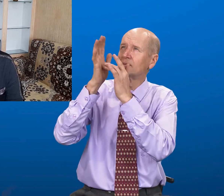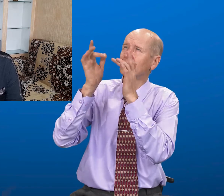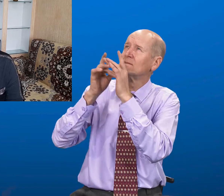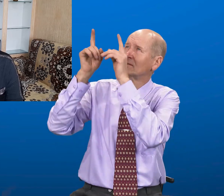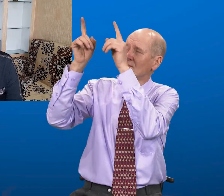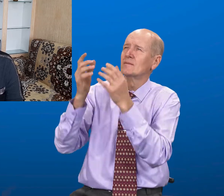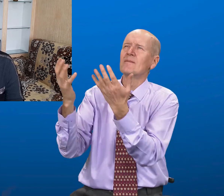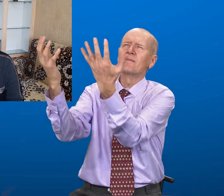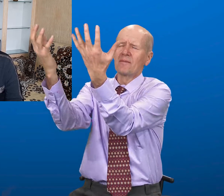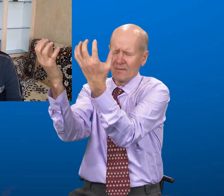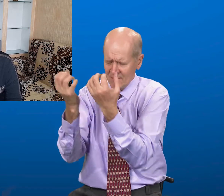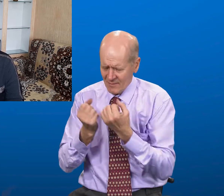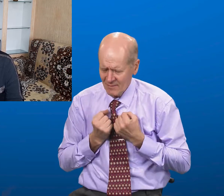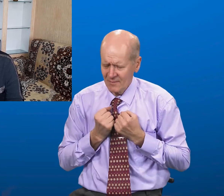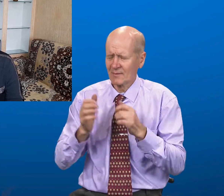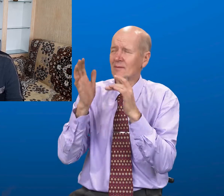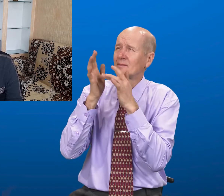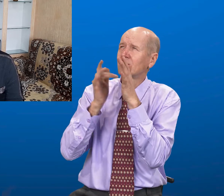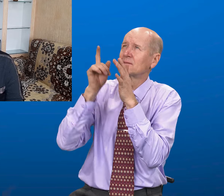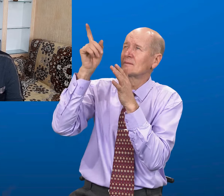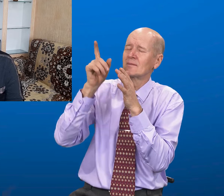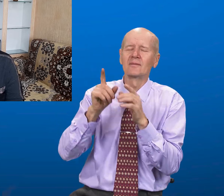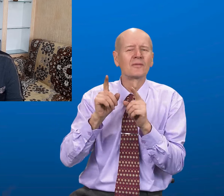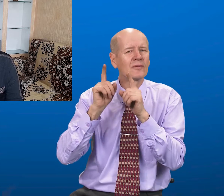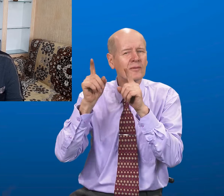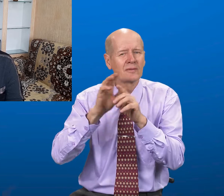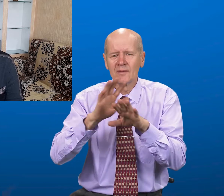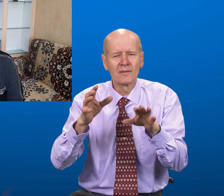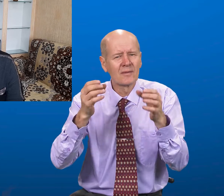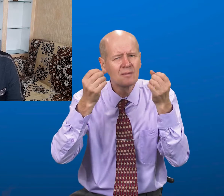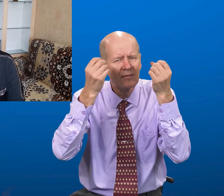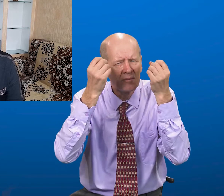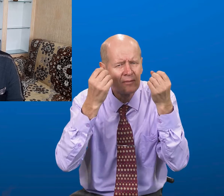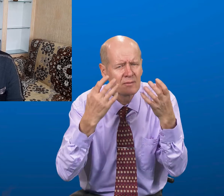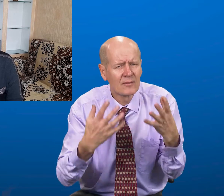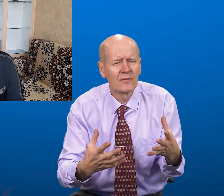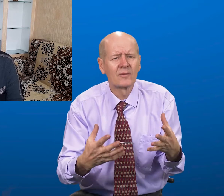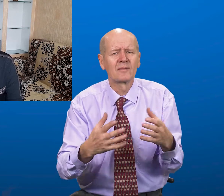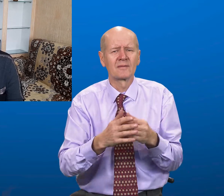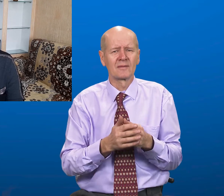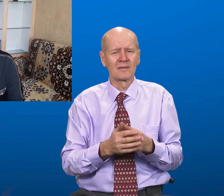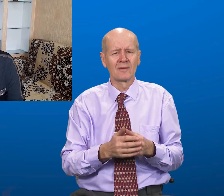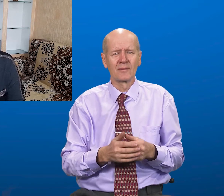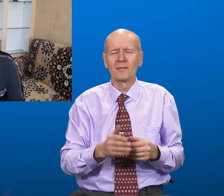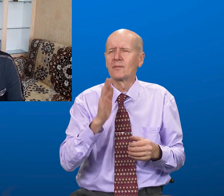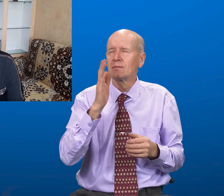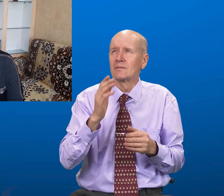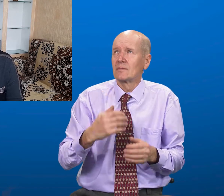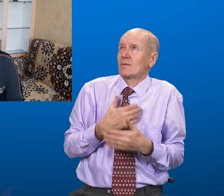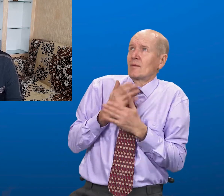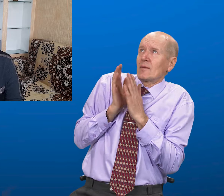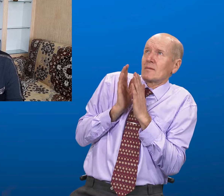Сына Божьего, кто примет Его как личного Спасителя, он не просто будет, эти вести, они не просто для